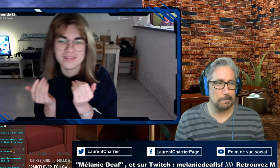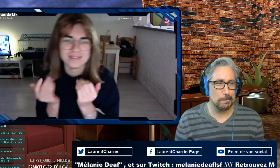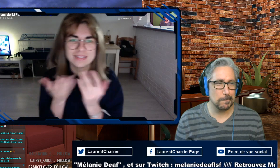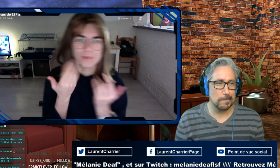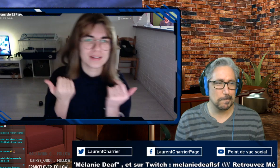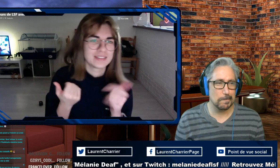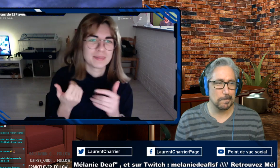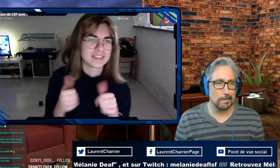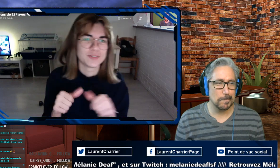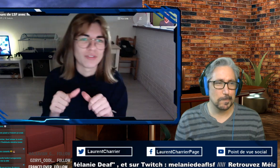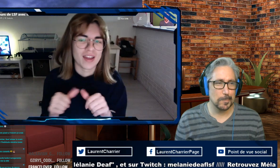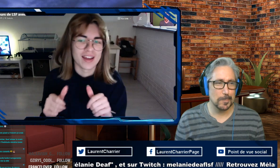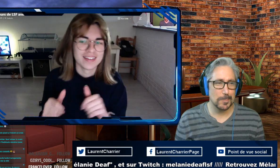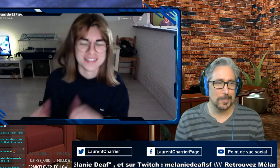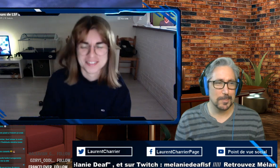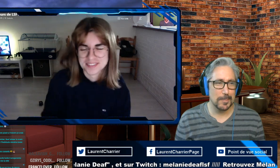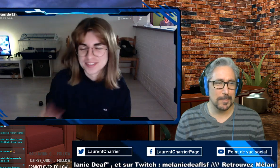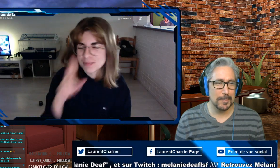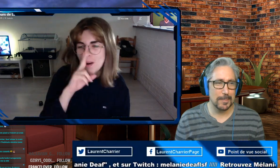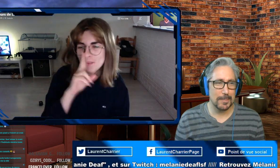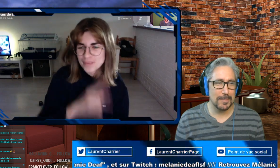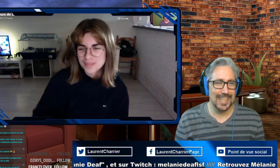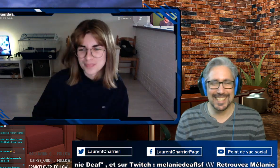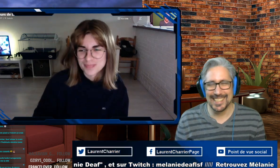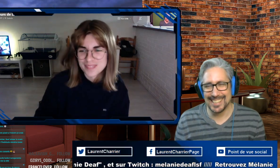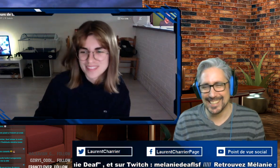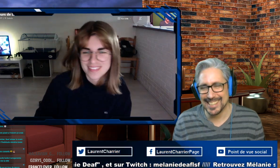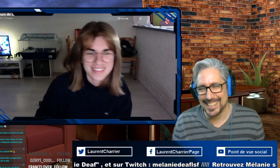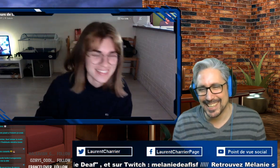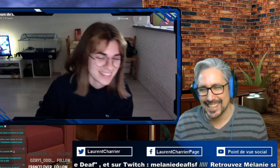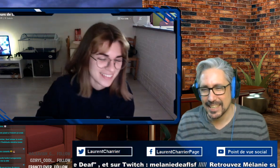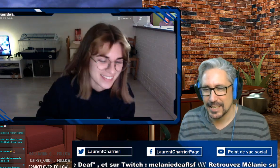attend. Des fois il me fait.